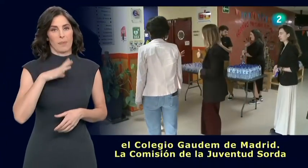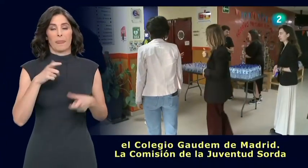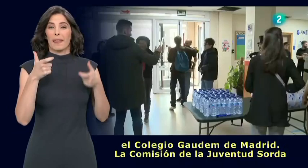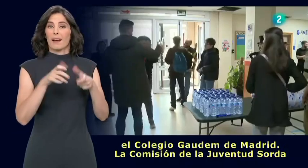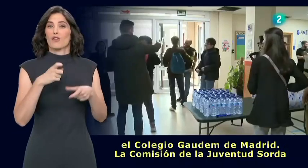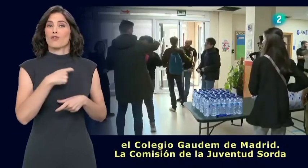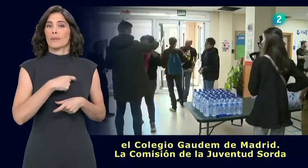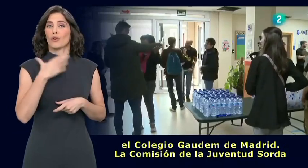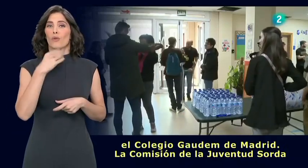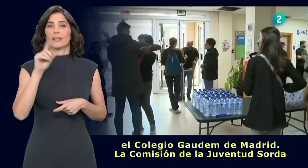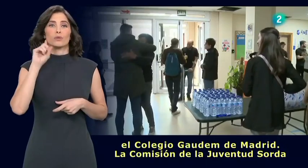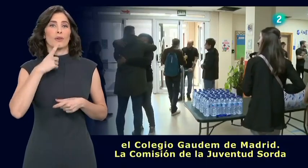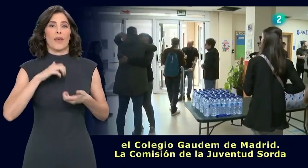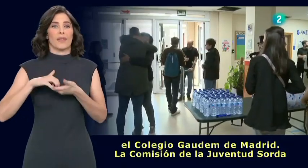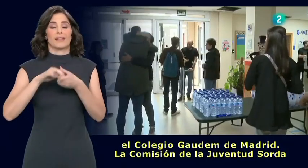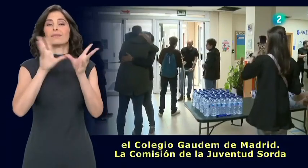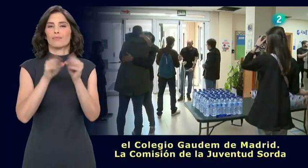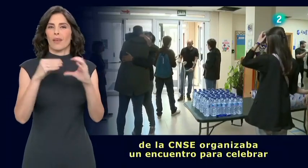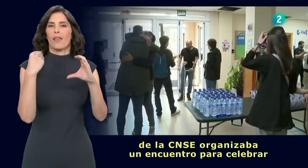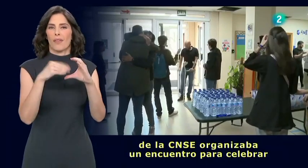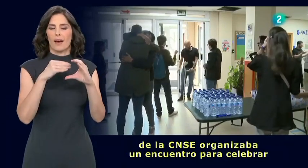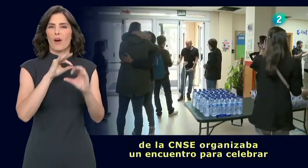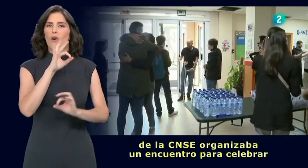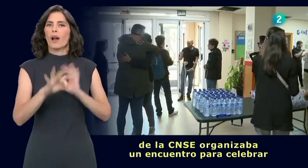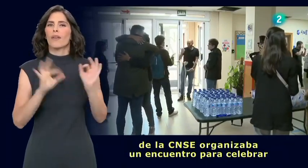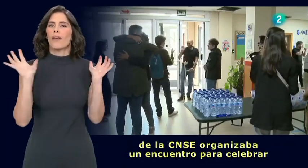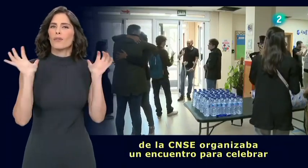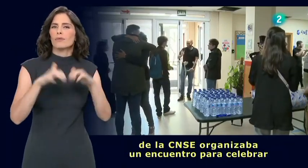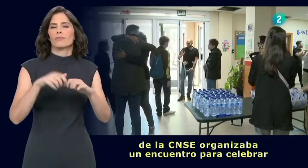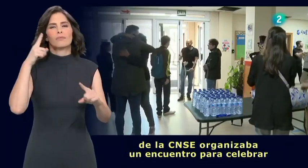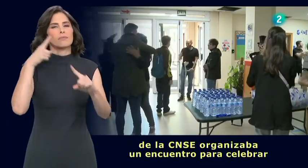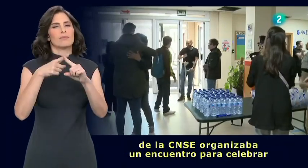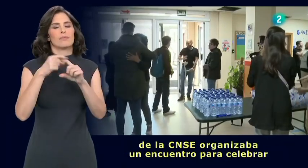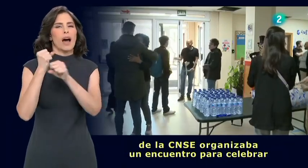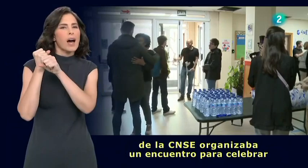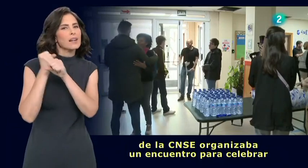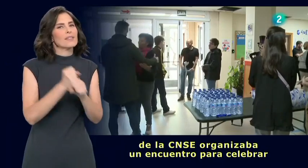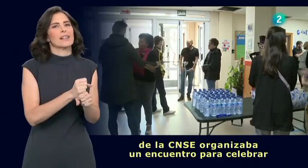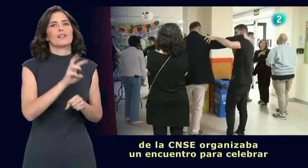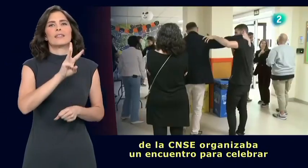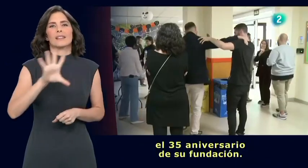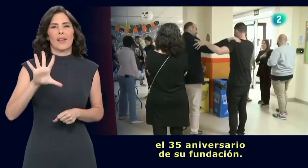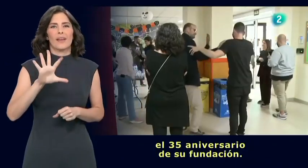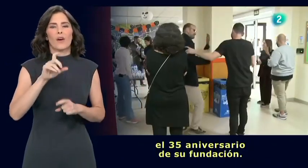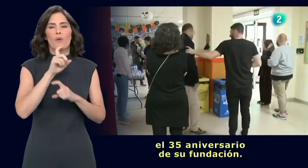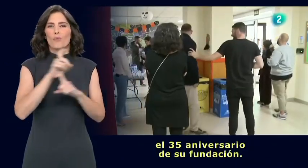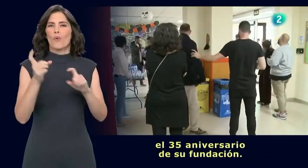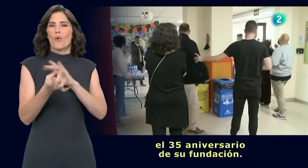Madrid. La Comisión de la Juventud Sorda de la CNSE organizaba un encuentro para celebrar el 35 aniversario de su